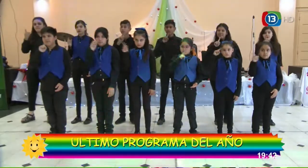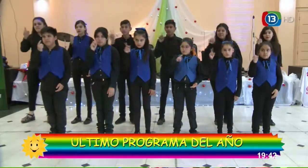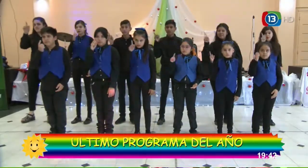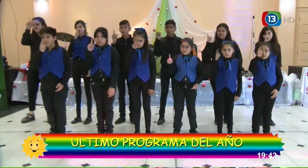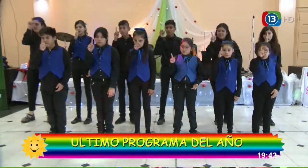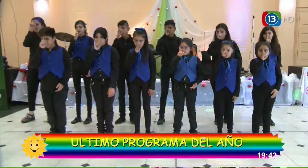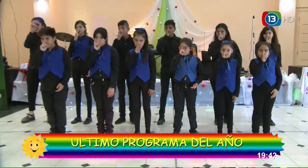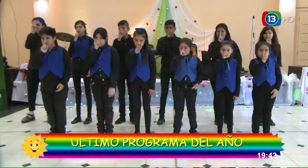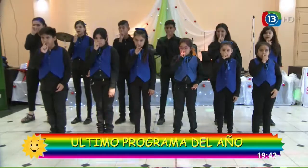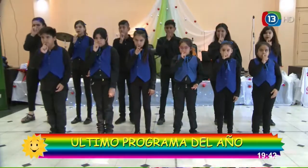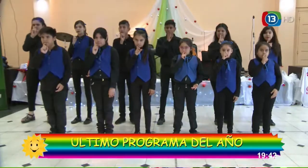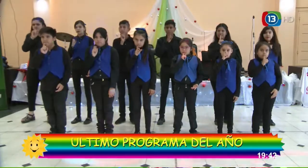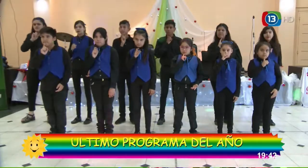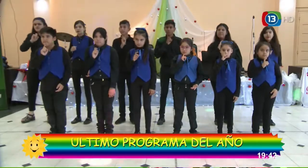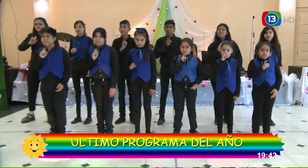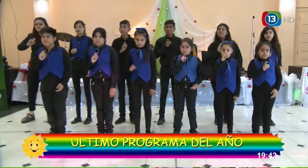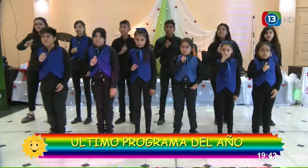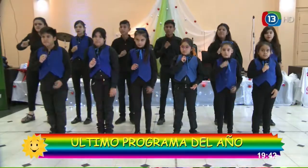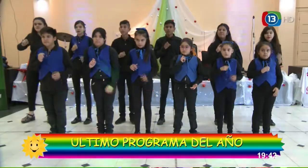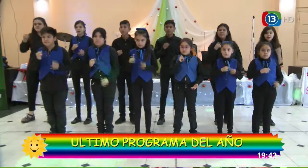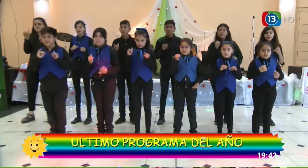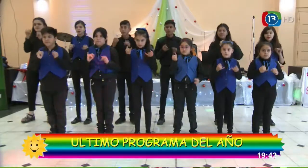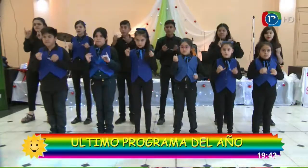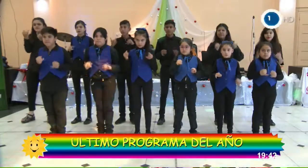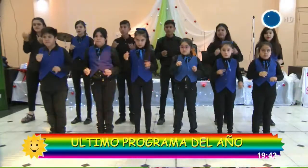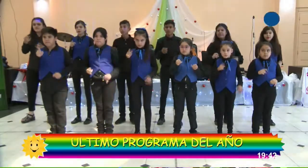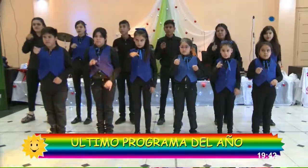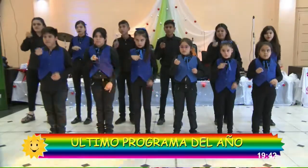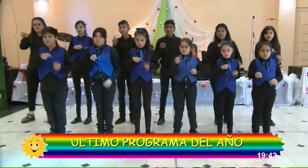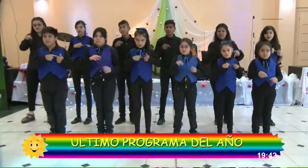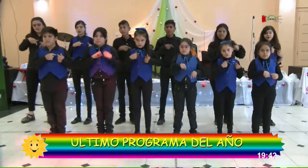rencor, hay paz en tu corazón